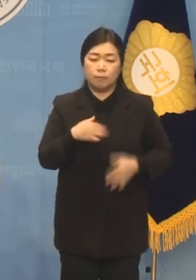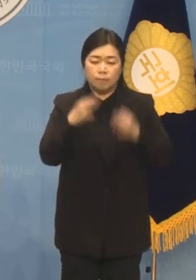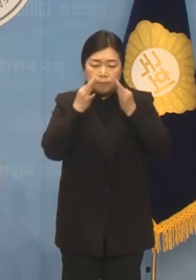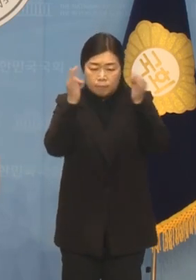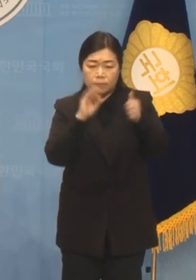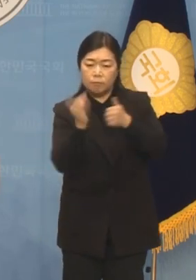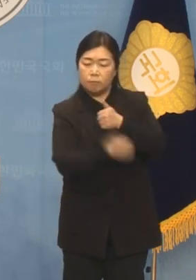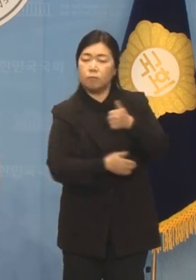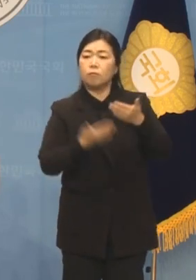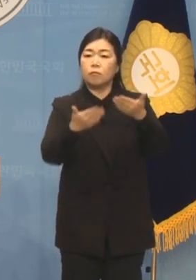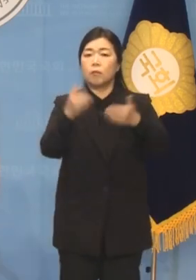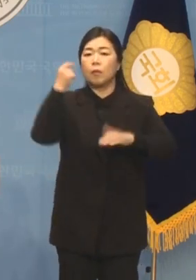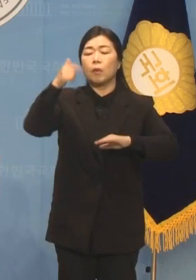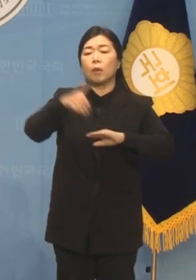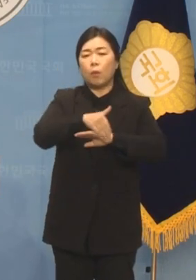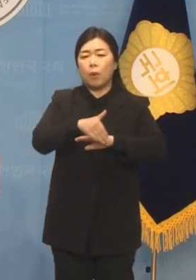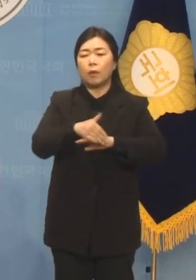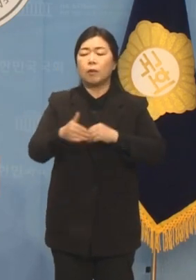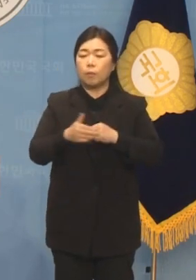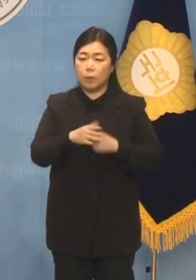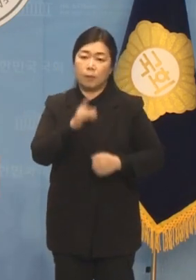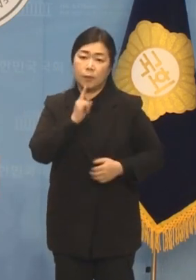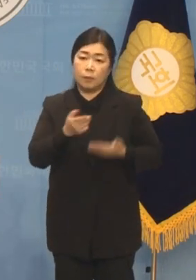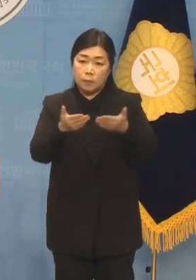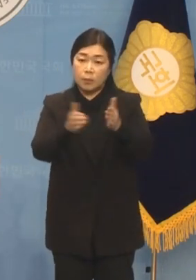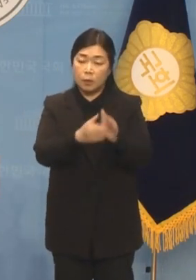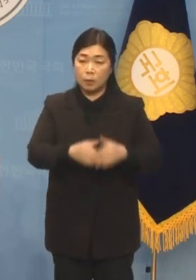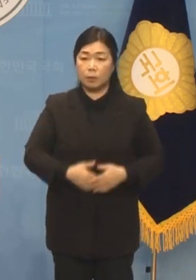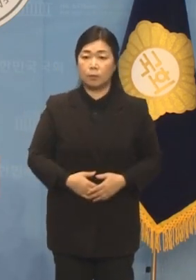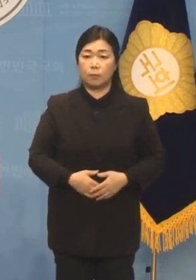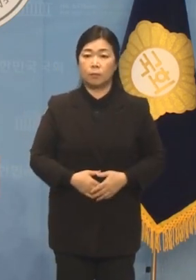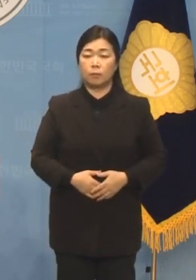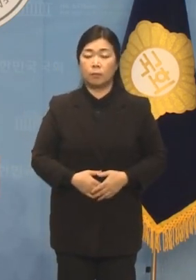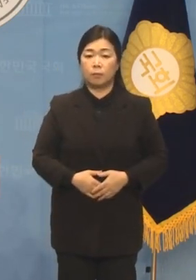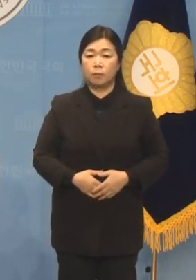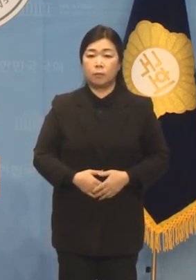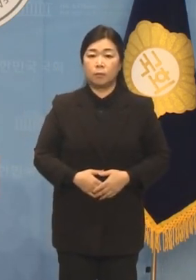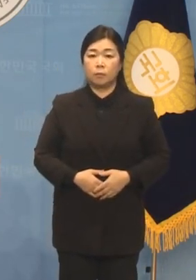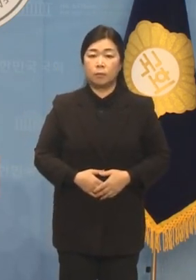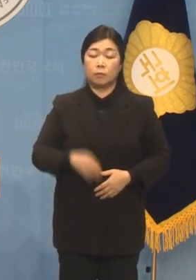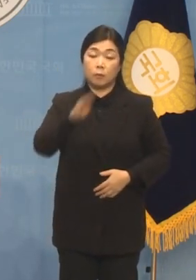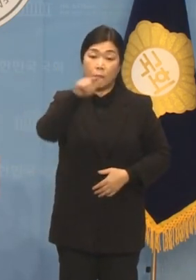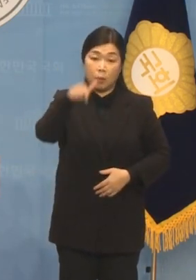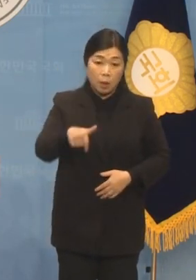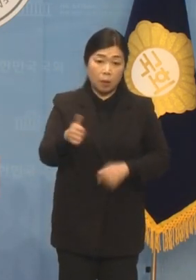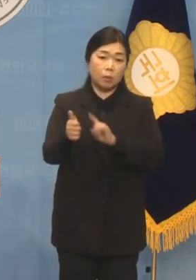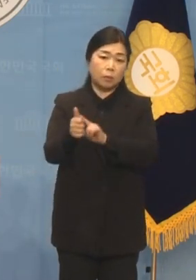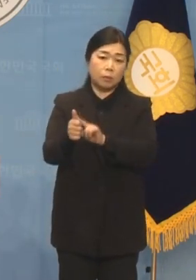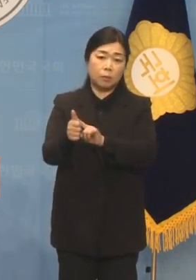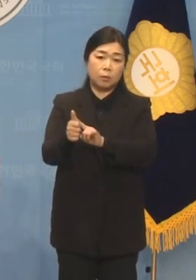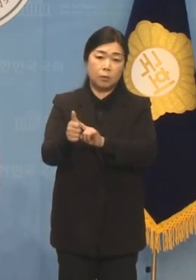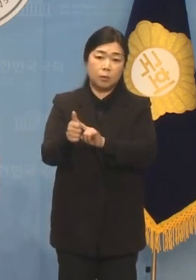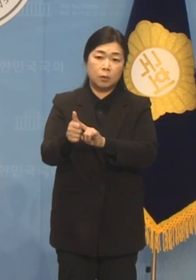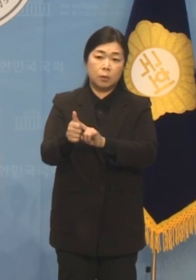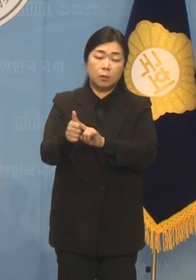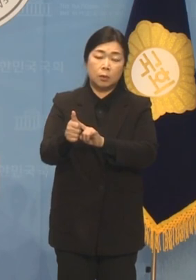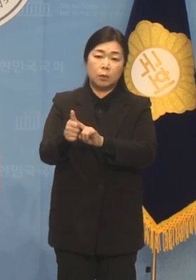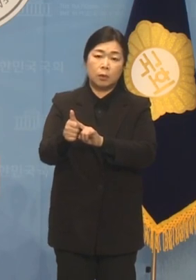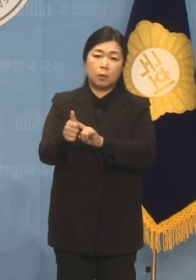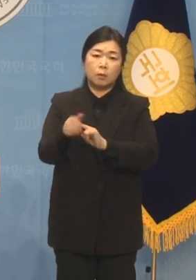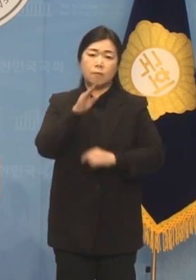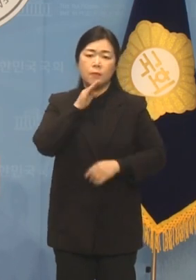국회의원 중 대표적인 신사 국회의원입니다. 이런 분에게 그런